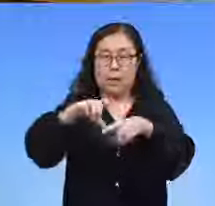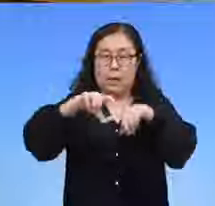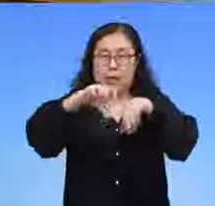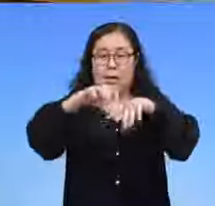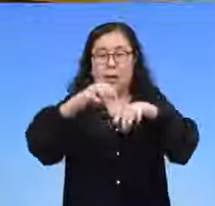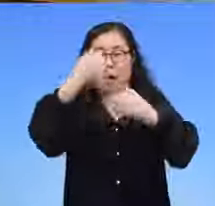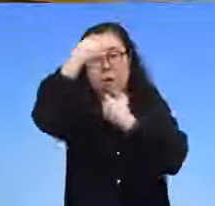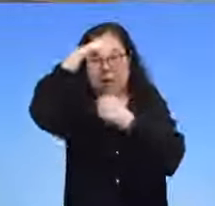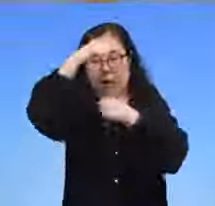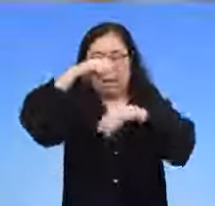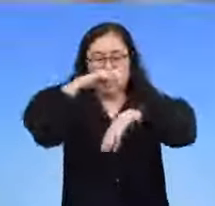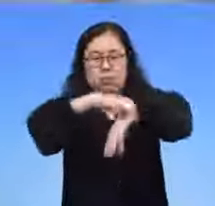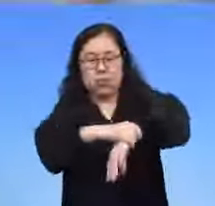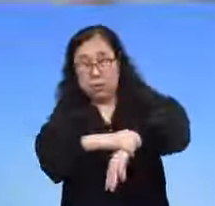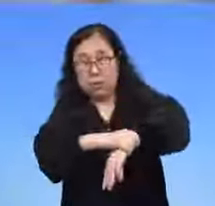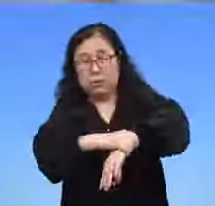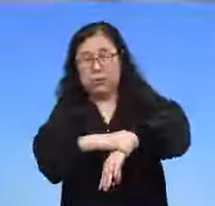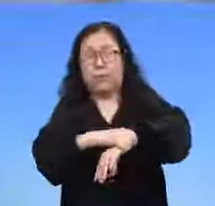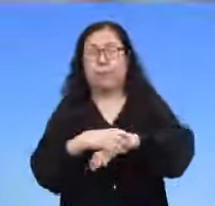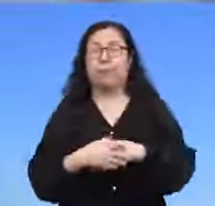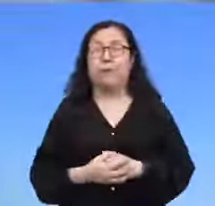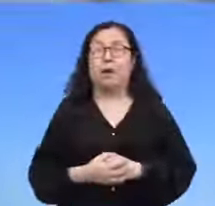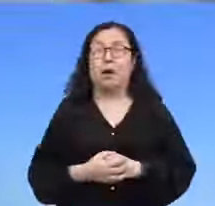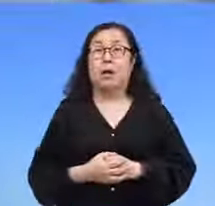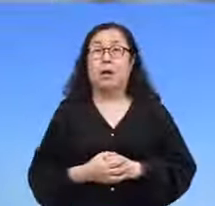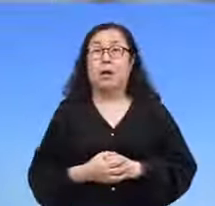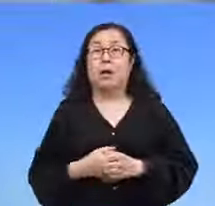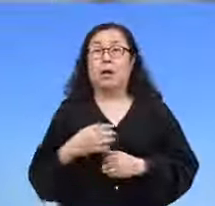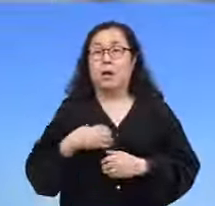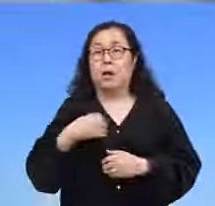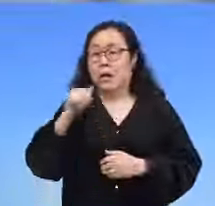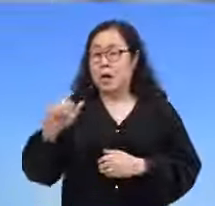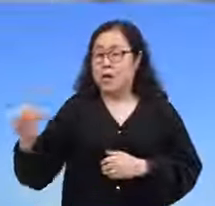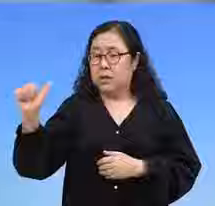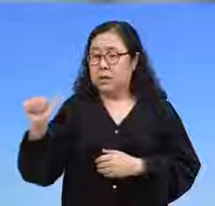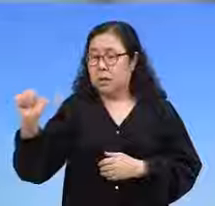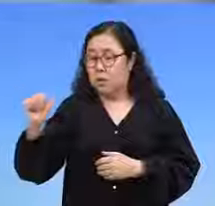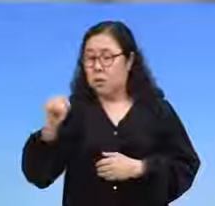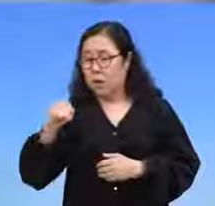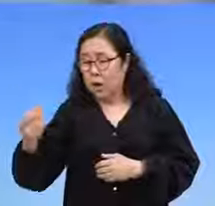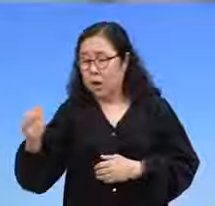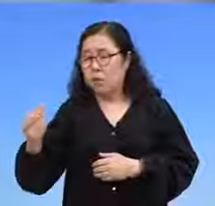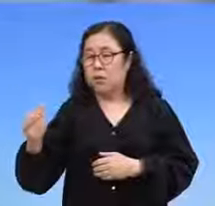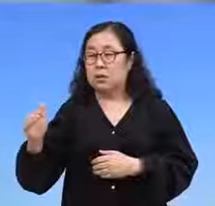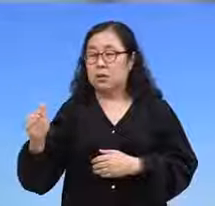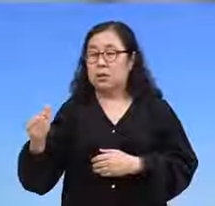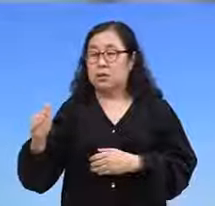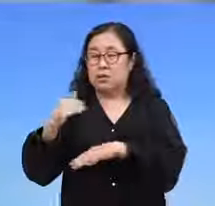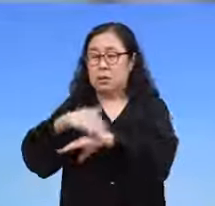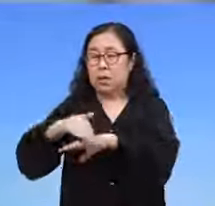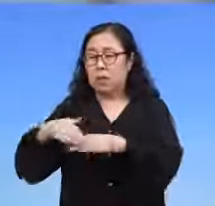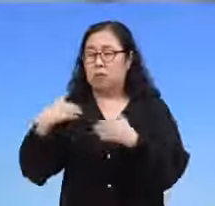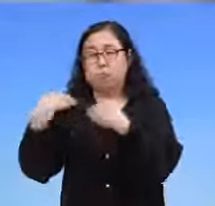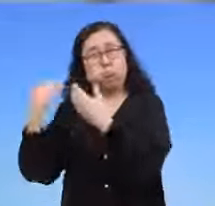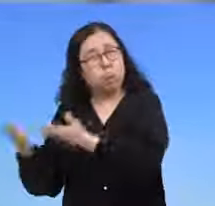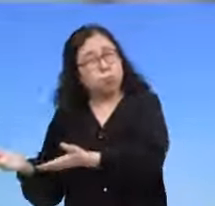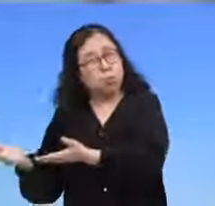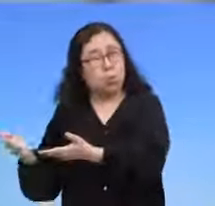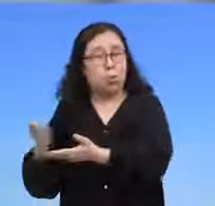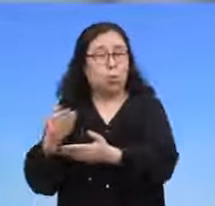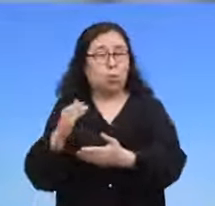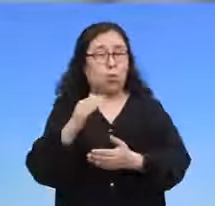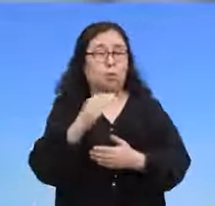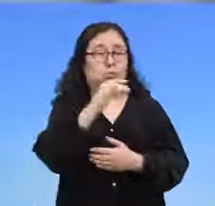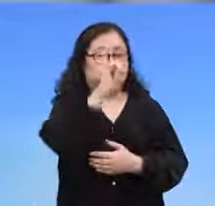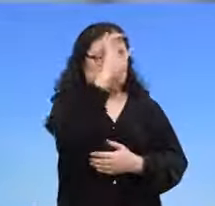벌어졌네요. 아니, 지금 아시아 쪽으로 가려고 했던 자기 계획을 다 내려놓고 하나님 뜻에 순종해가지고 지금 유럽 쪽으로